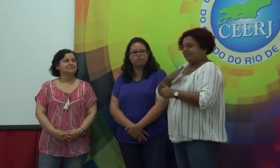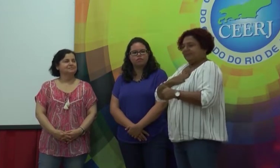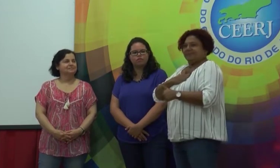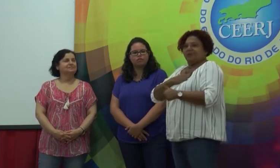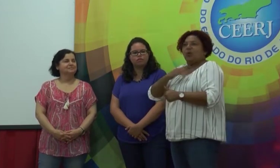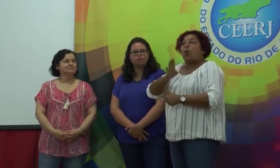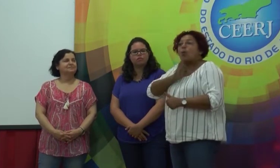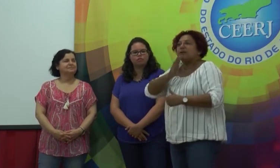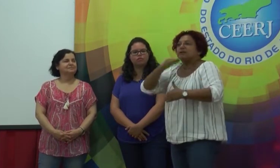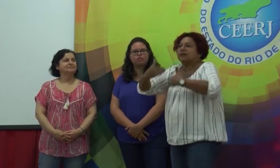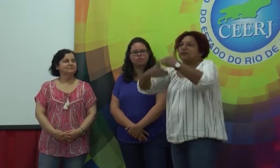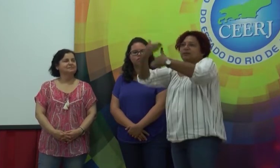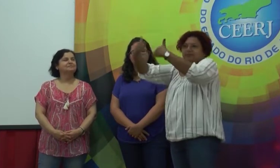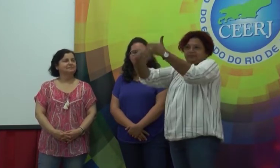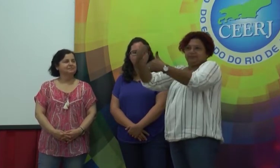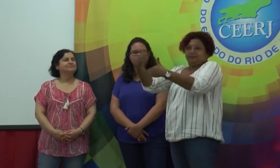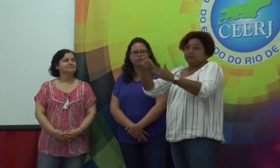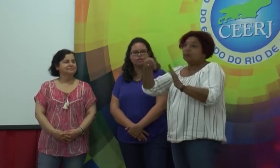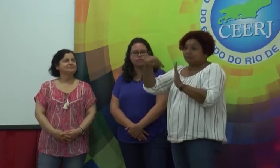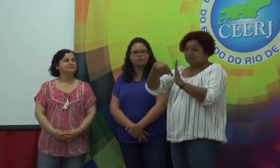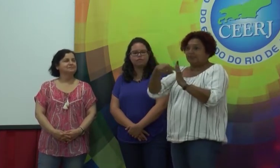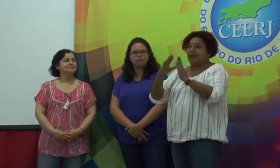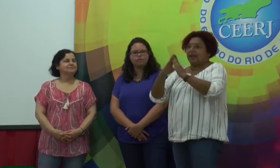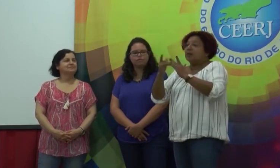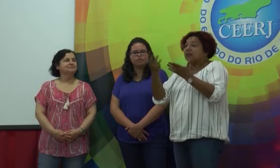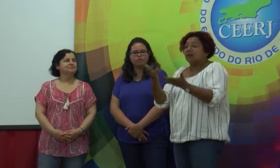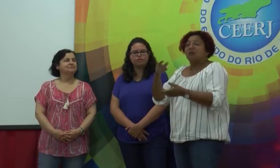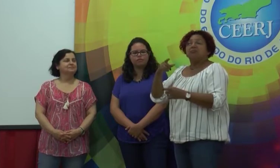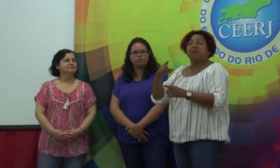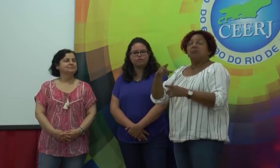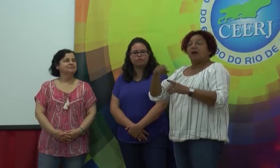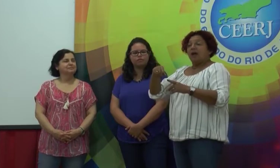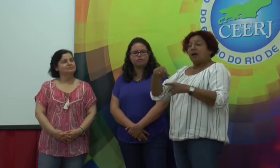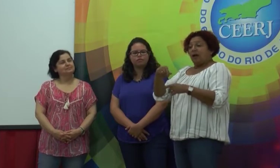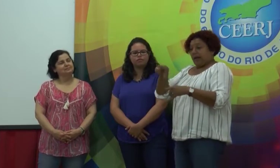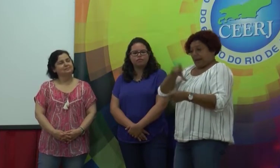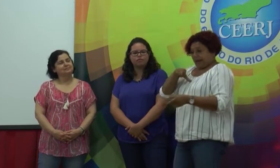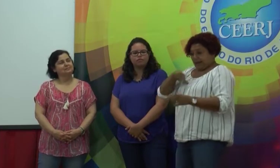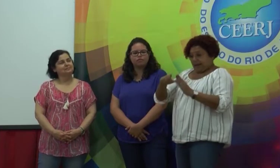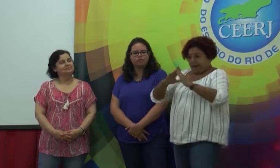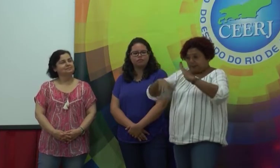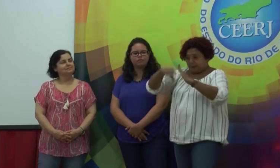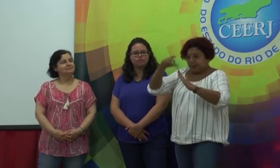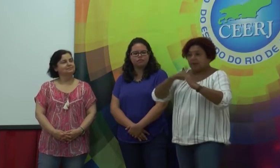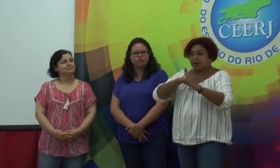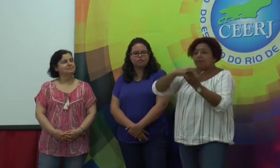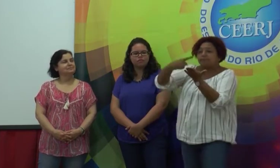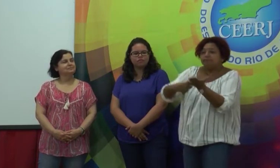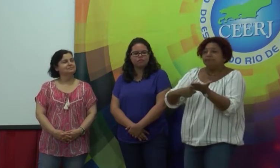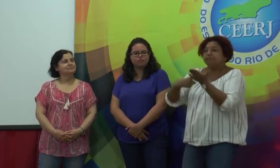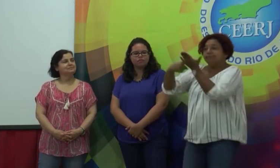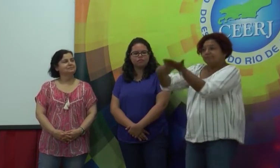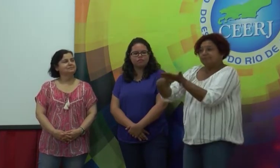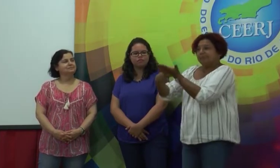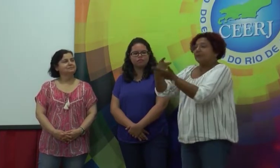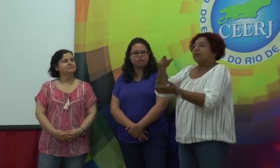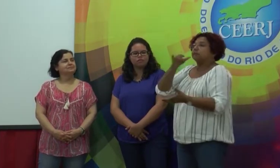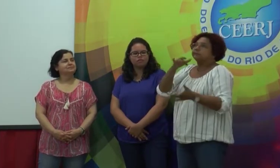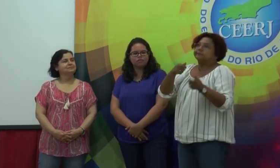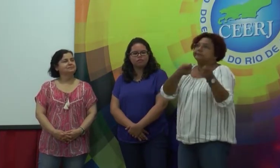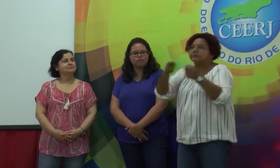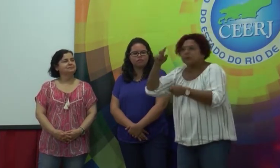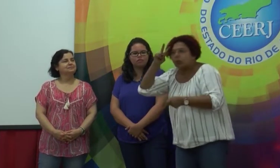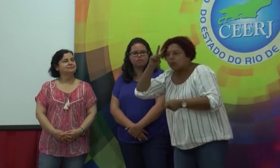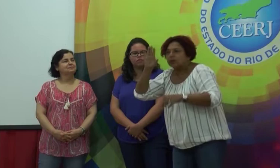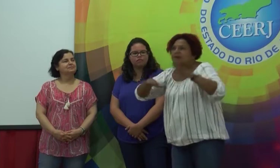A informação é importante para que você possa se transformar também, pessoalmente. Então, a casa